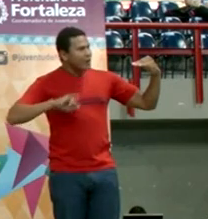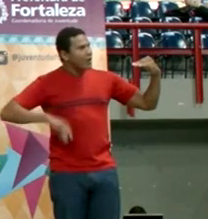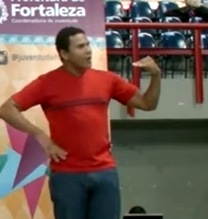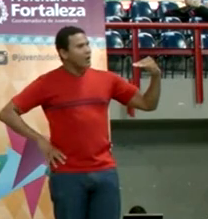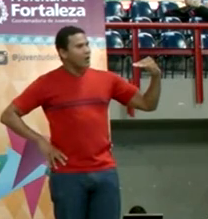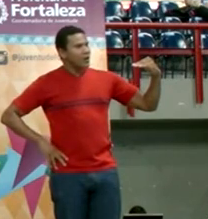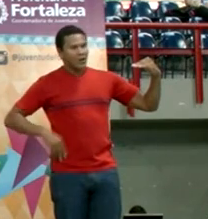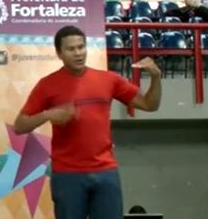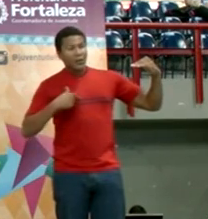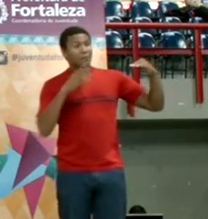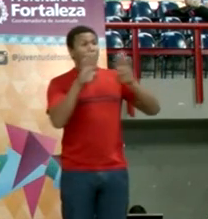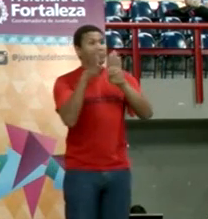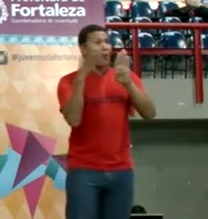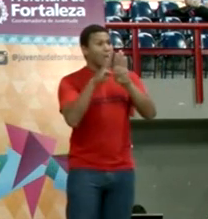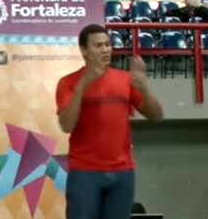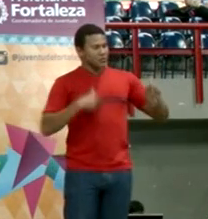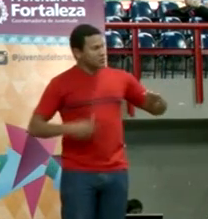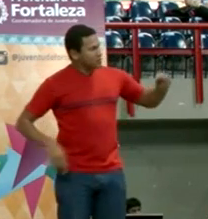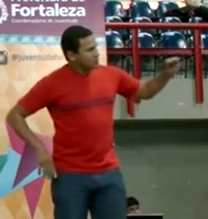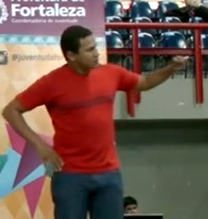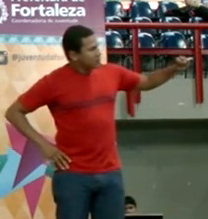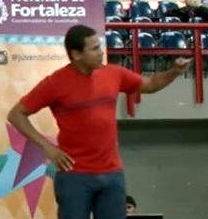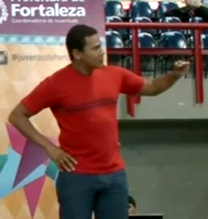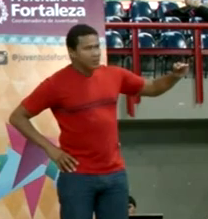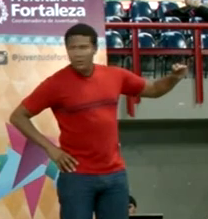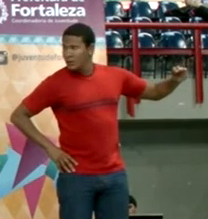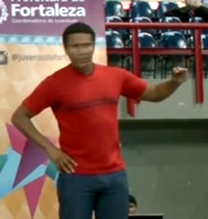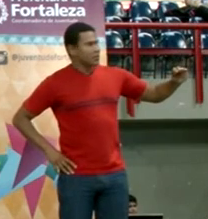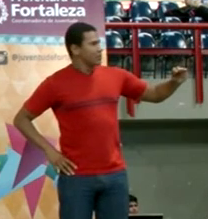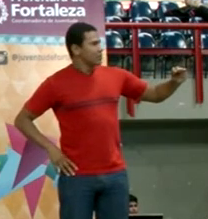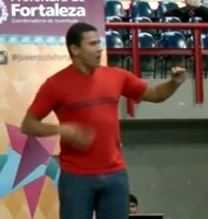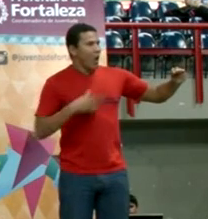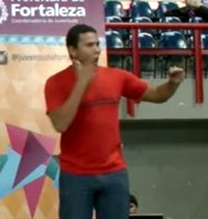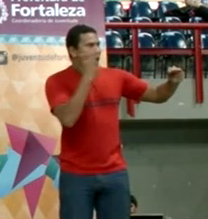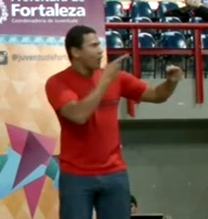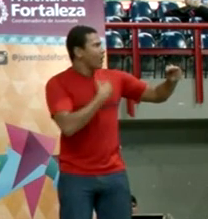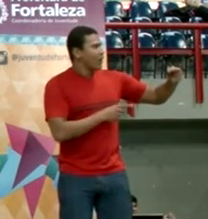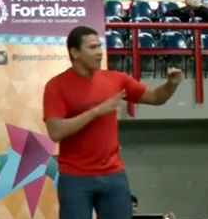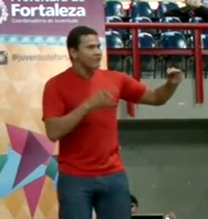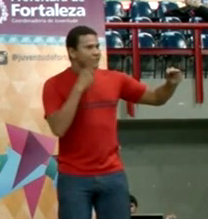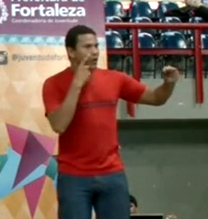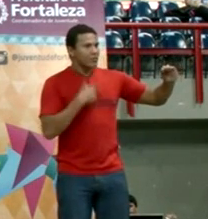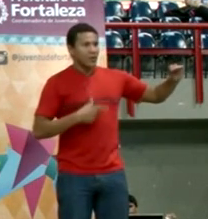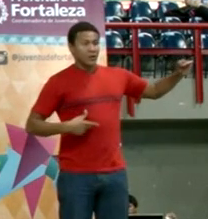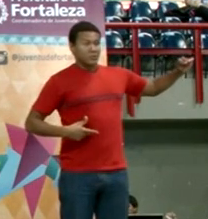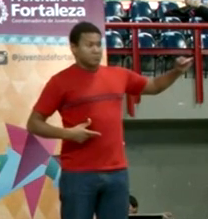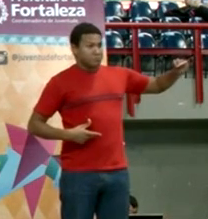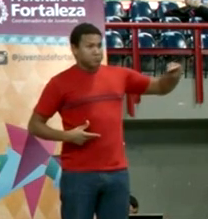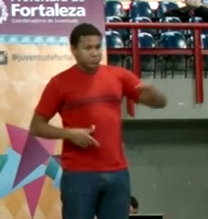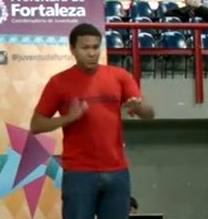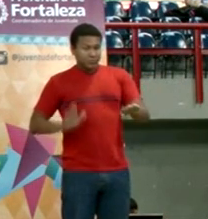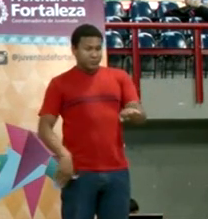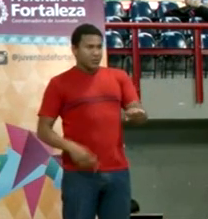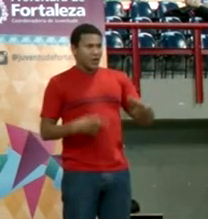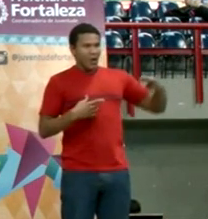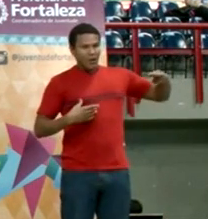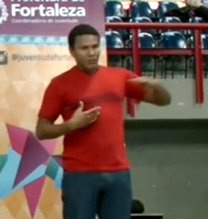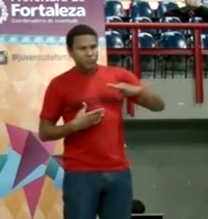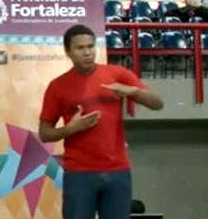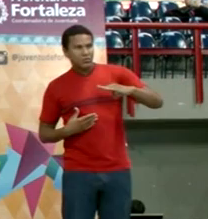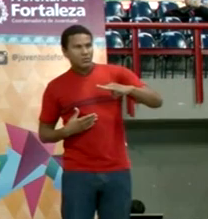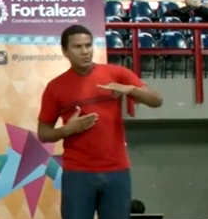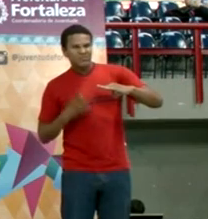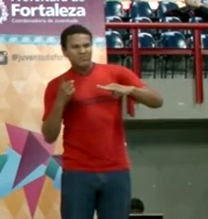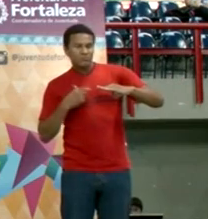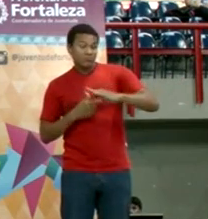lá na porta da padaria. Quando o Francisco Ferdinando, o carro dele entrou, porque o motorista viu que entrou errado, entrou nessa rua e disse assim,